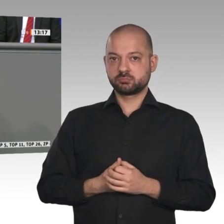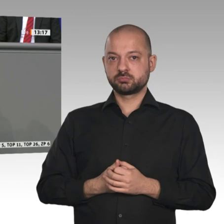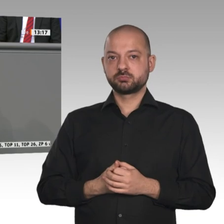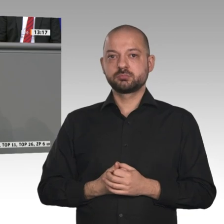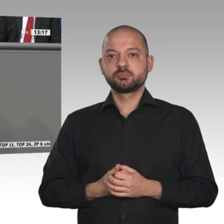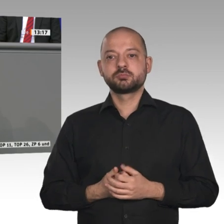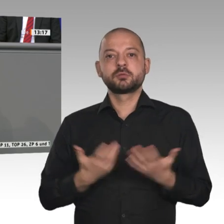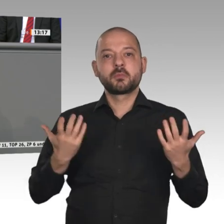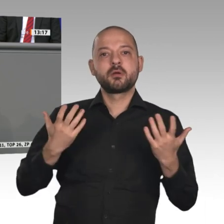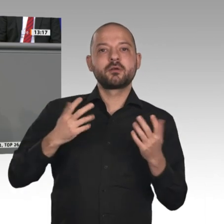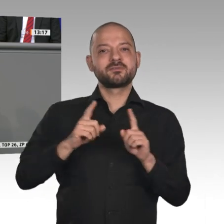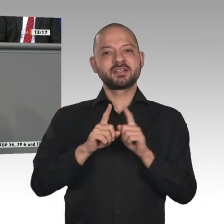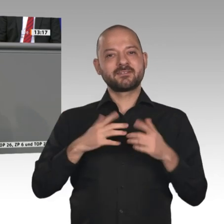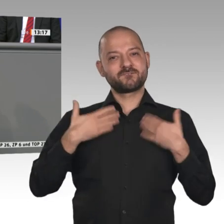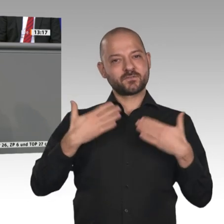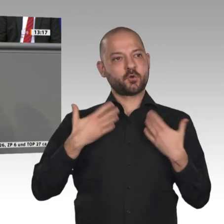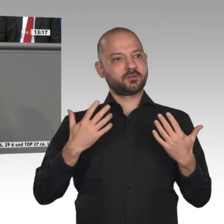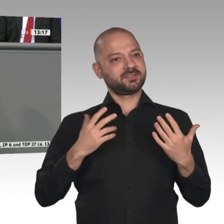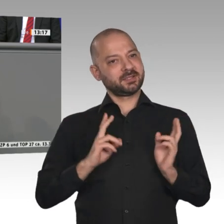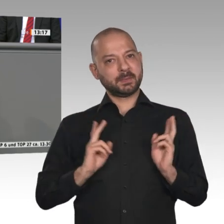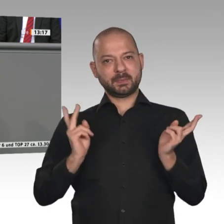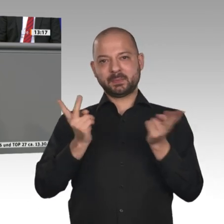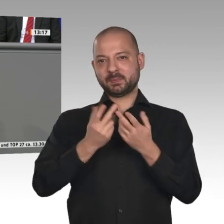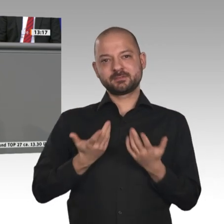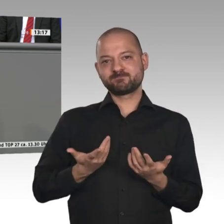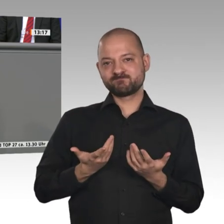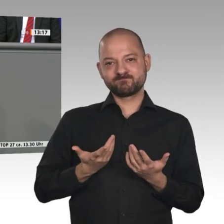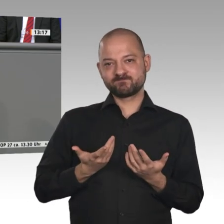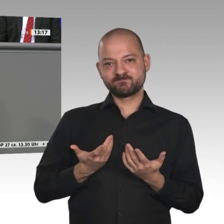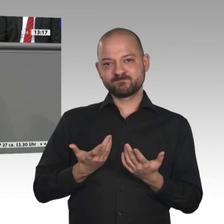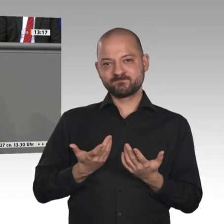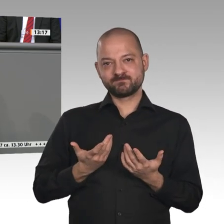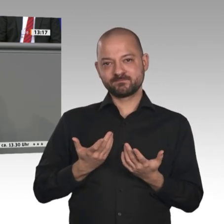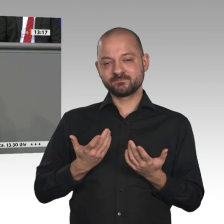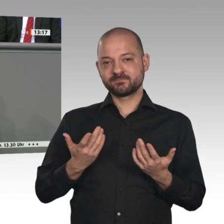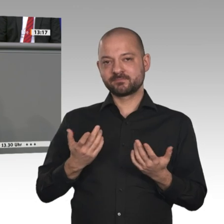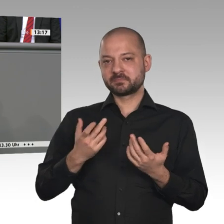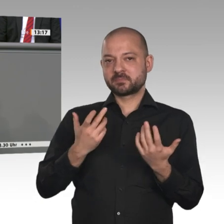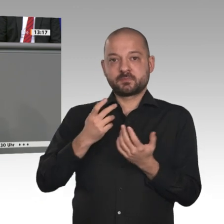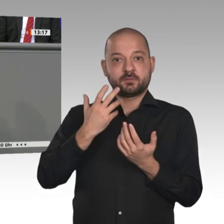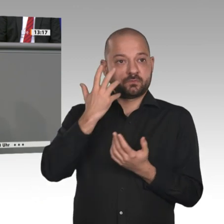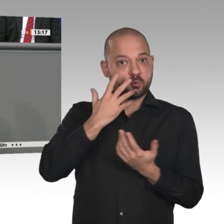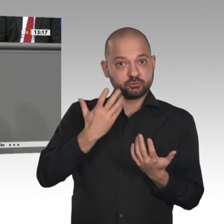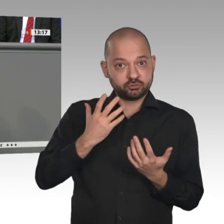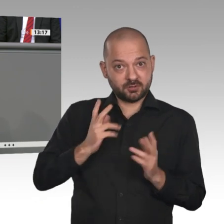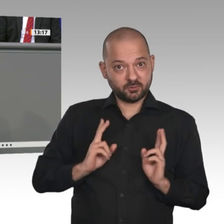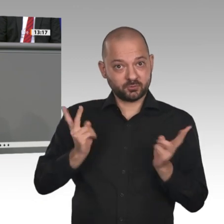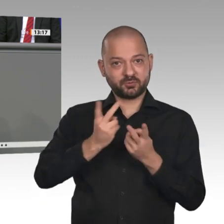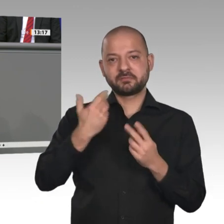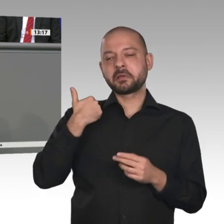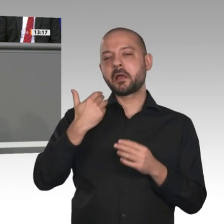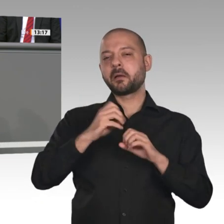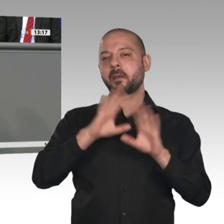unserem Staatsangehörigkeitsrecht auch unterzubringen. Und dann möchte ich anschließen an das, was mein Kollege Lindt hier vorgetragen hat. Wann ist man denn